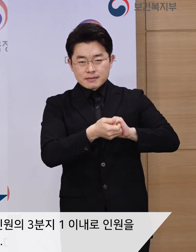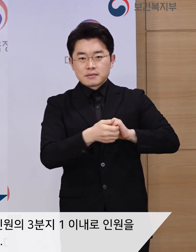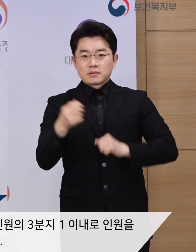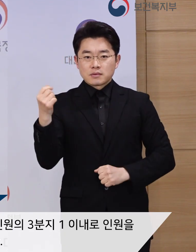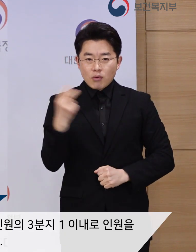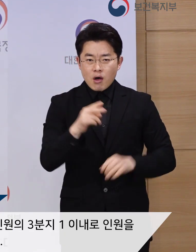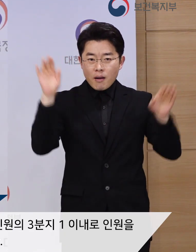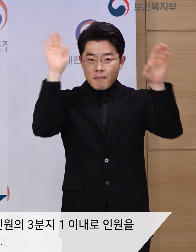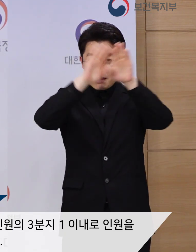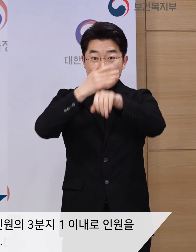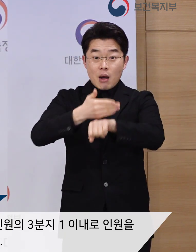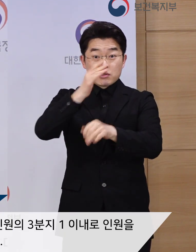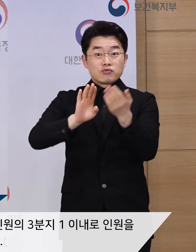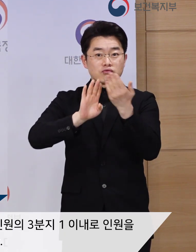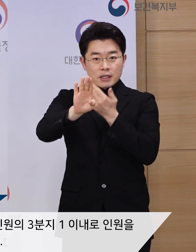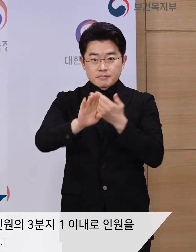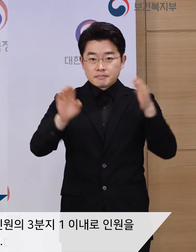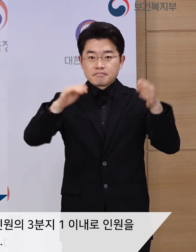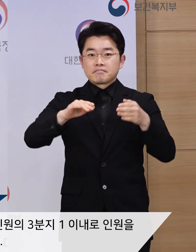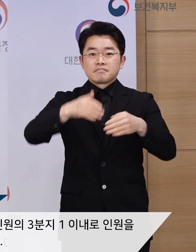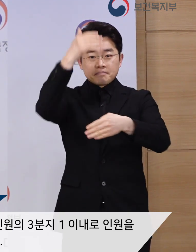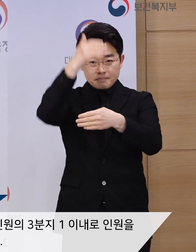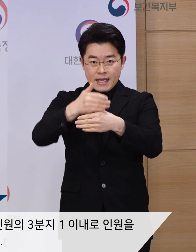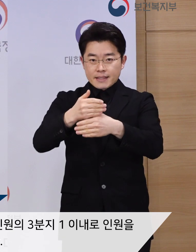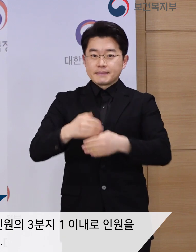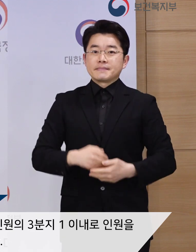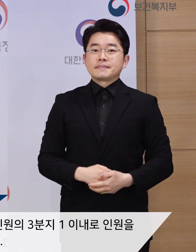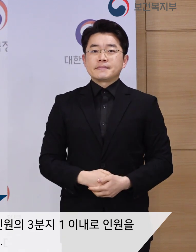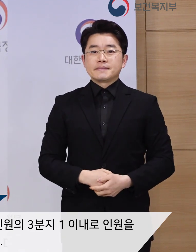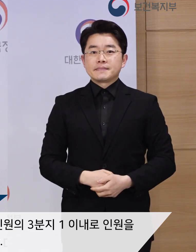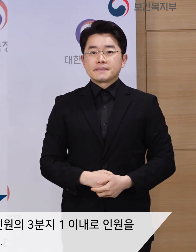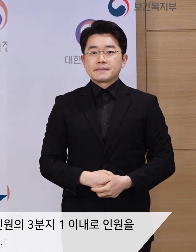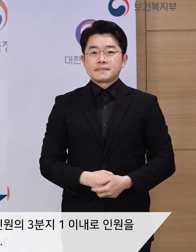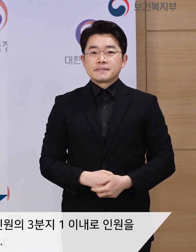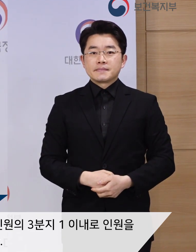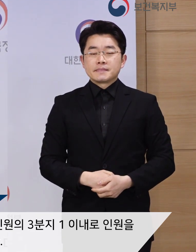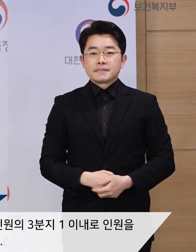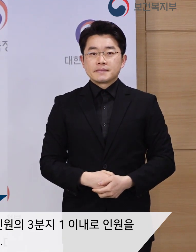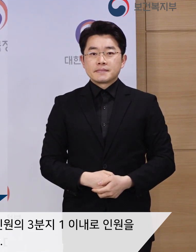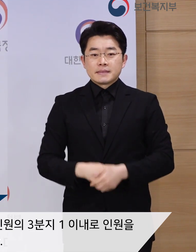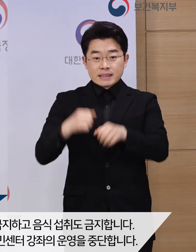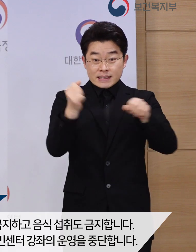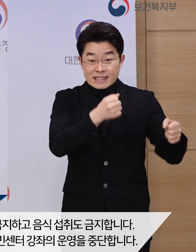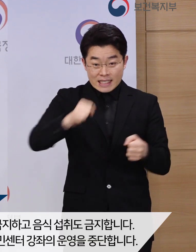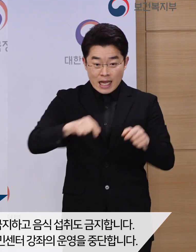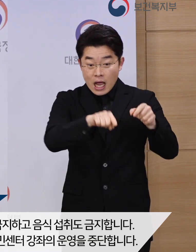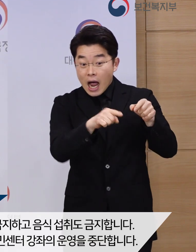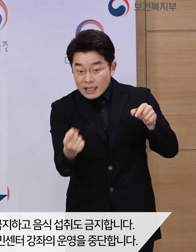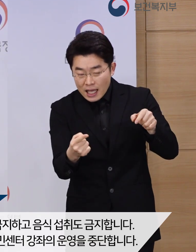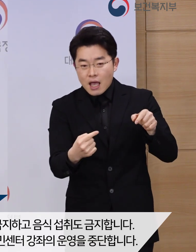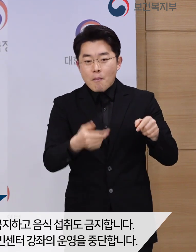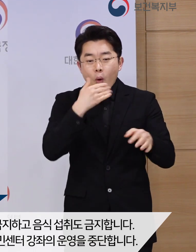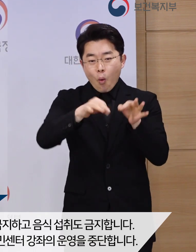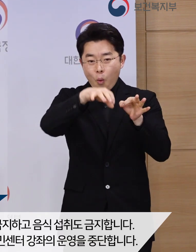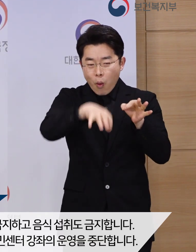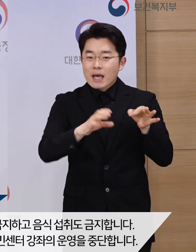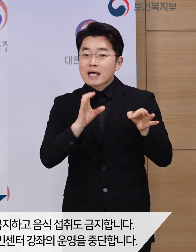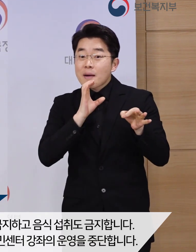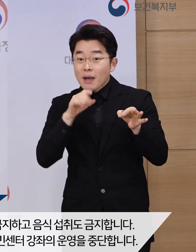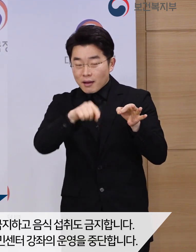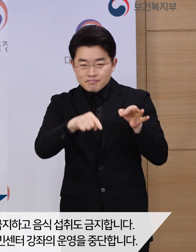이내로 인원을 제한하고 밤 9시 이후에 야간 운영을 금지합니다. 또한 스키장 내의